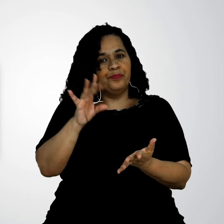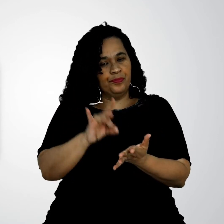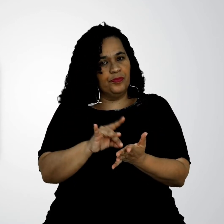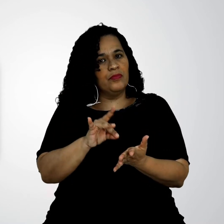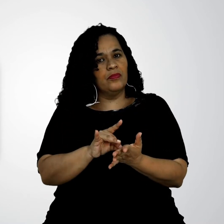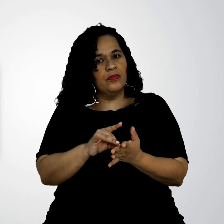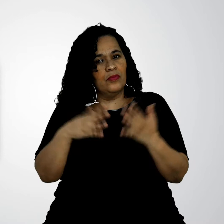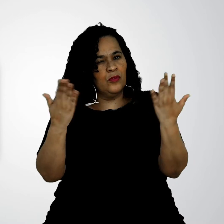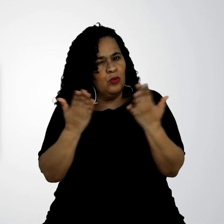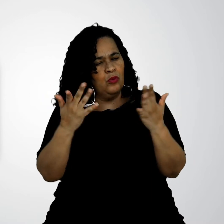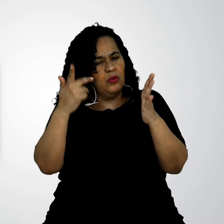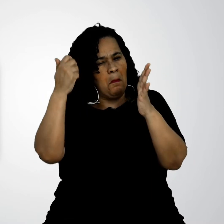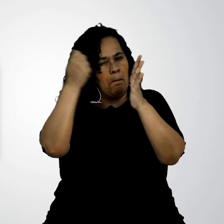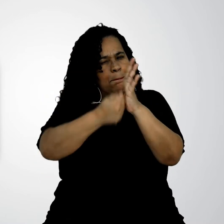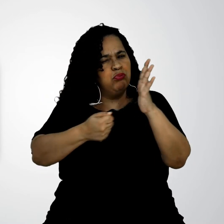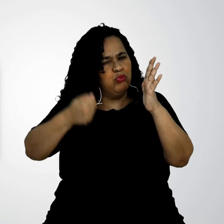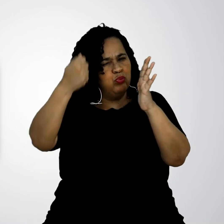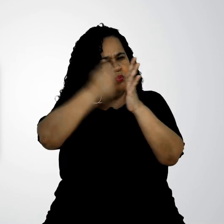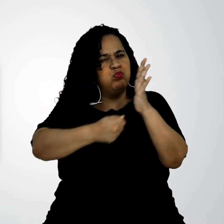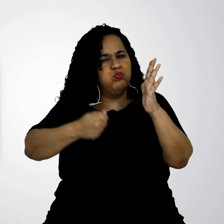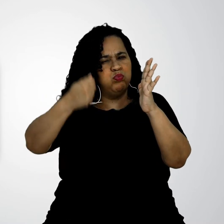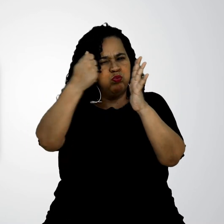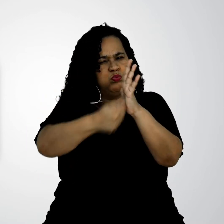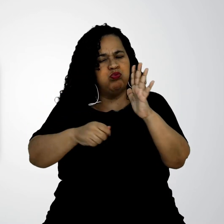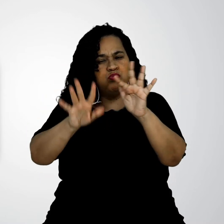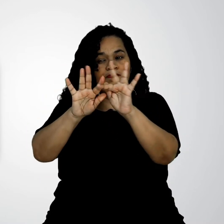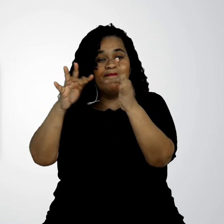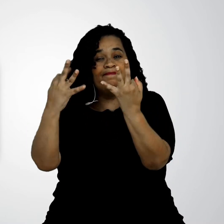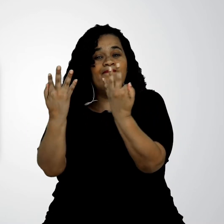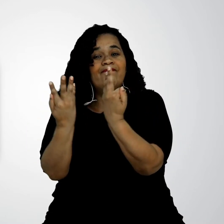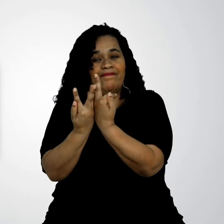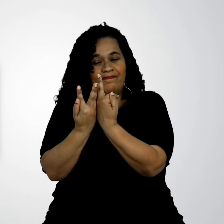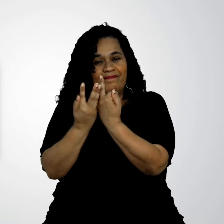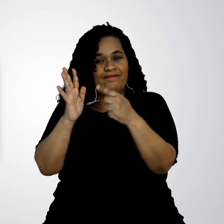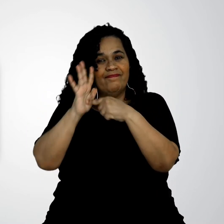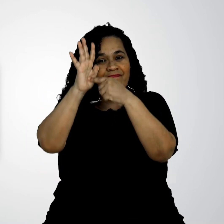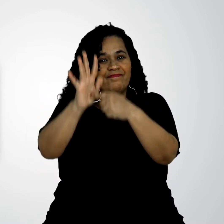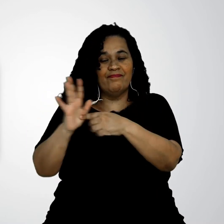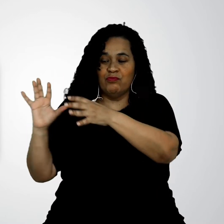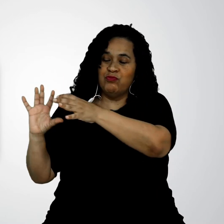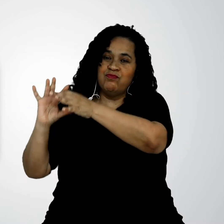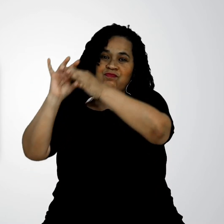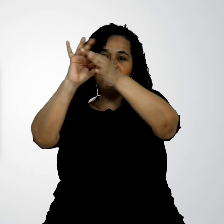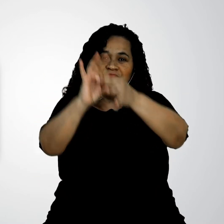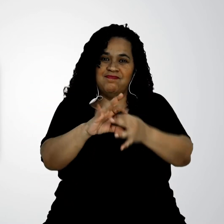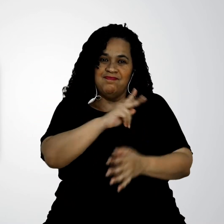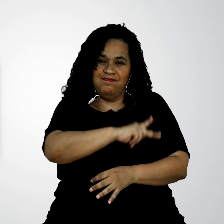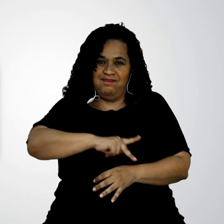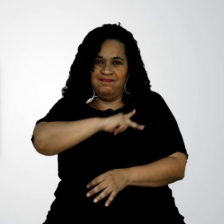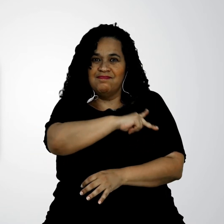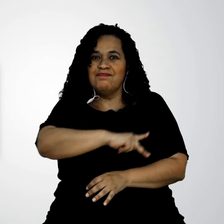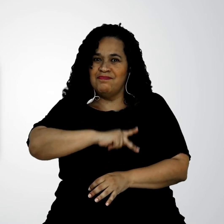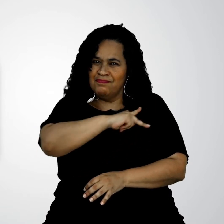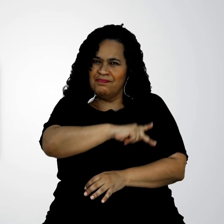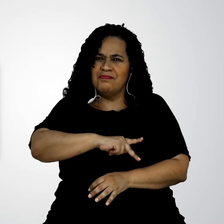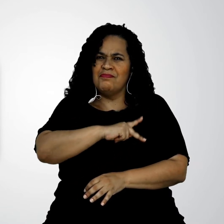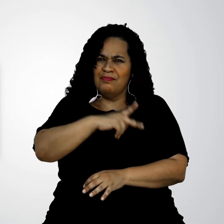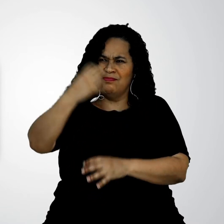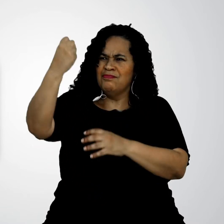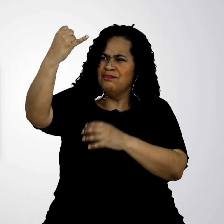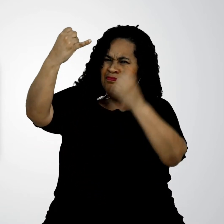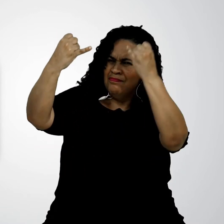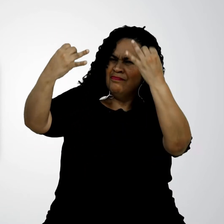essa luta pelo ambiente familiar ela é tremenda. Né? Tanto é que ela é o contexto da carta de Paulo lá no capítulo 6 a Efésios, quando ele fala da luta espiritual.